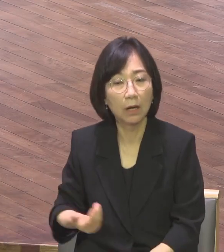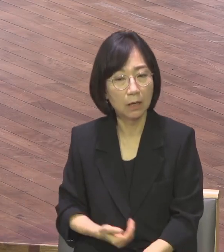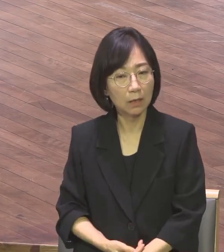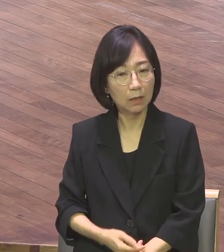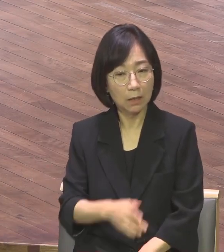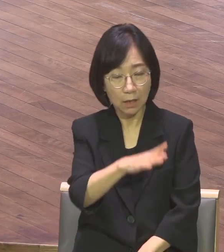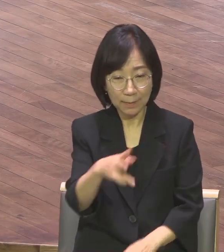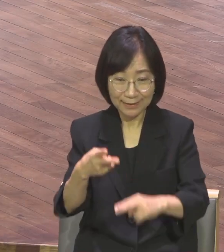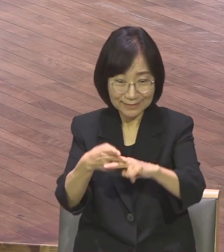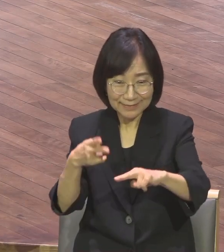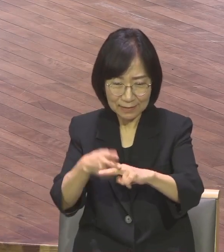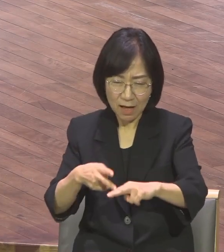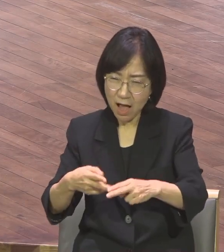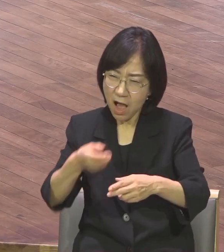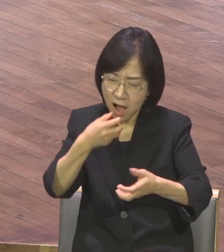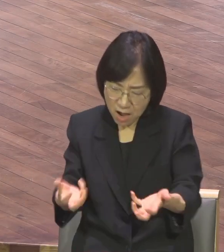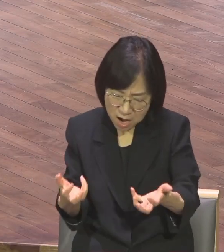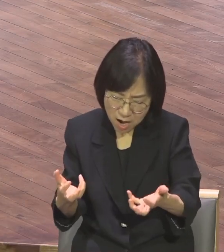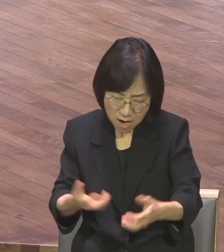여러분들